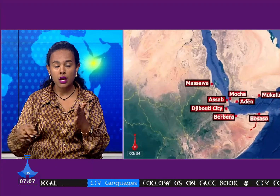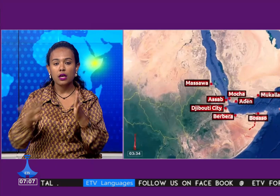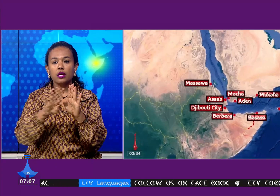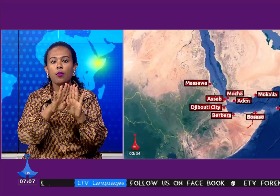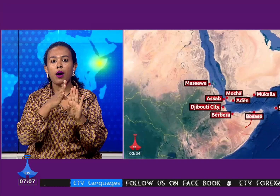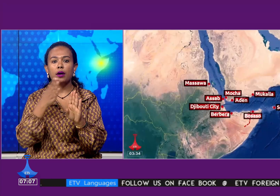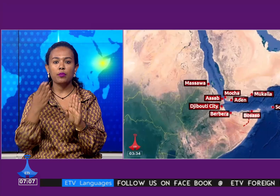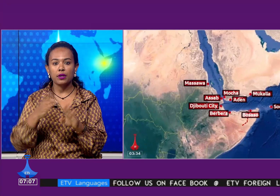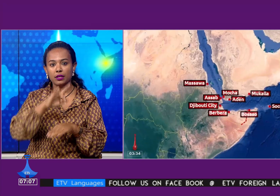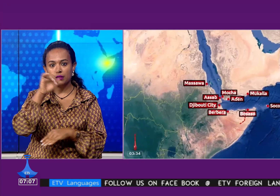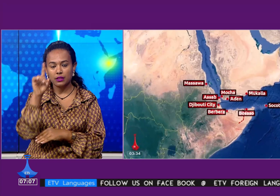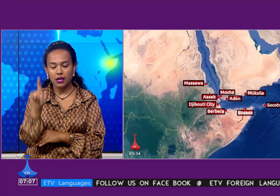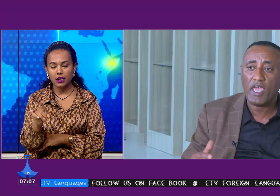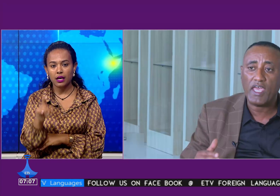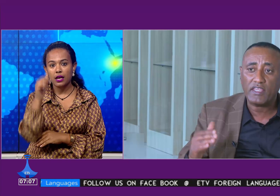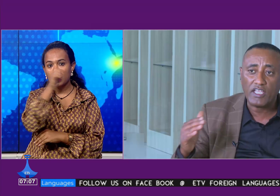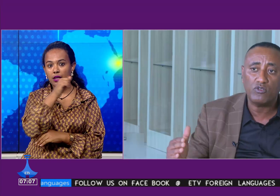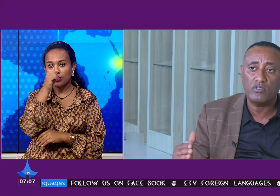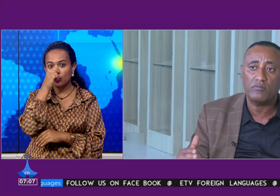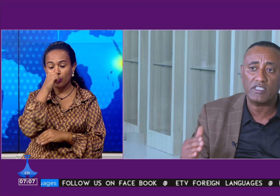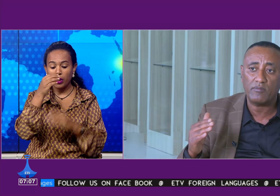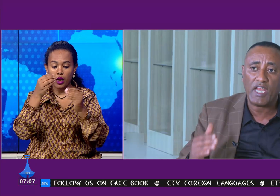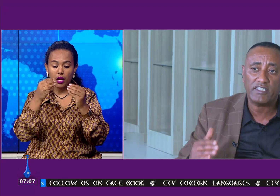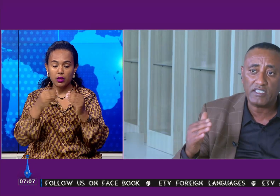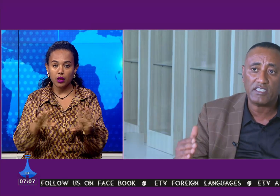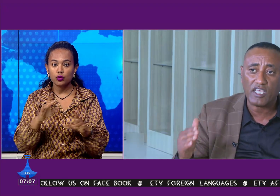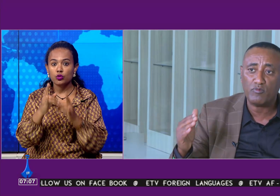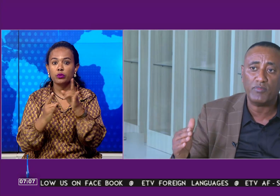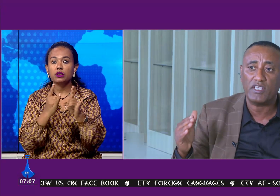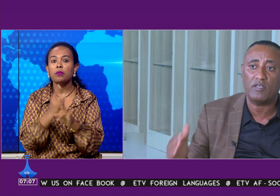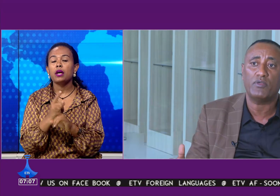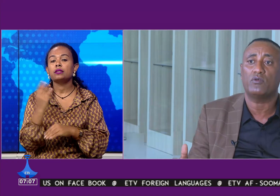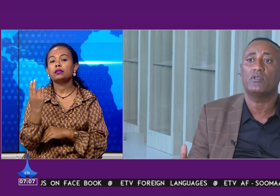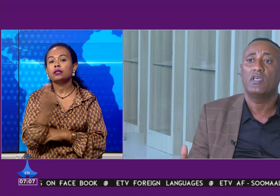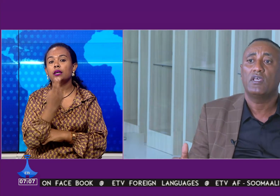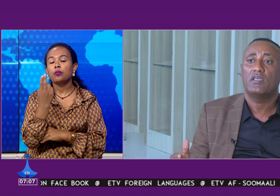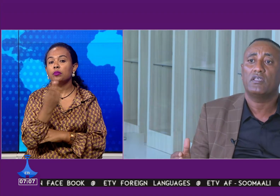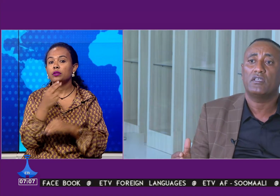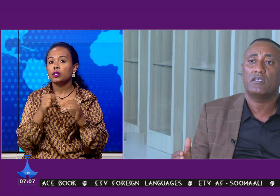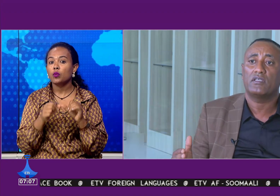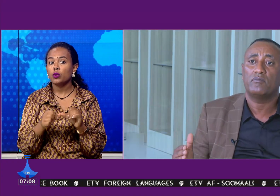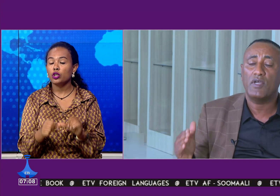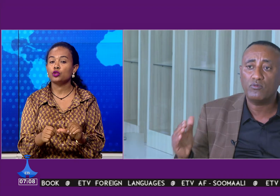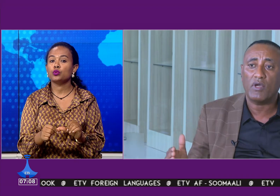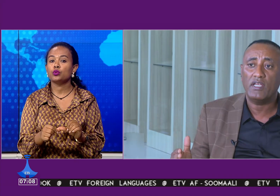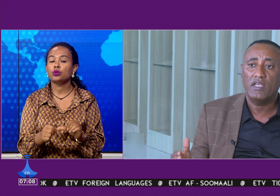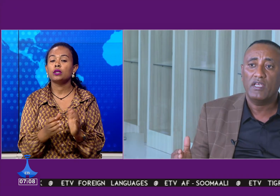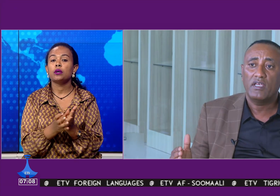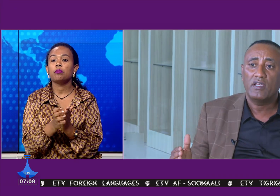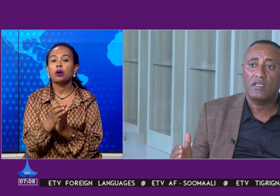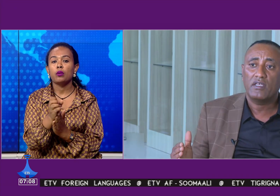በር ጥያቄ ኢትዮጵያ ያጣችውን በዘመናት ስትጠቀምበት የነበረውን